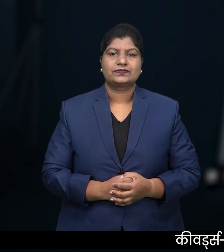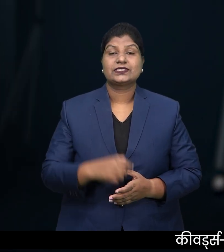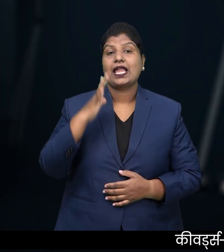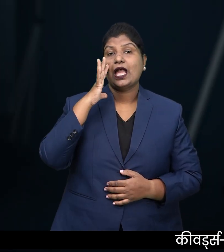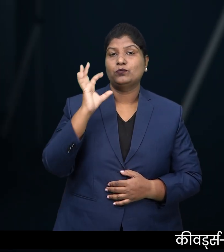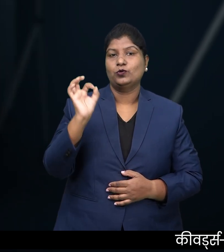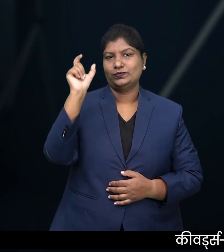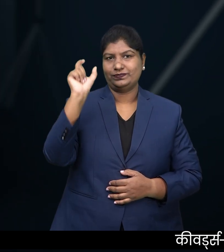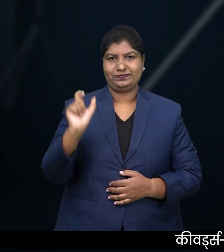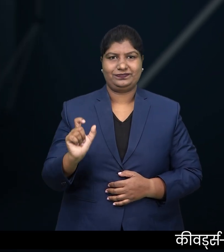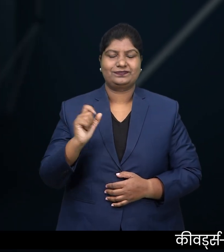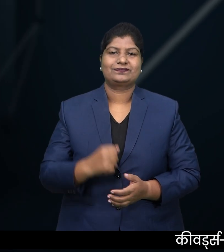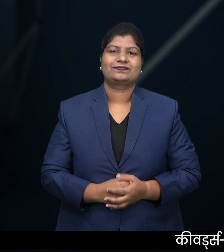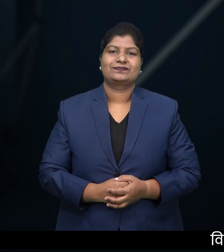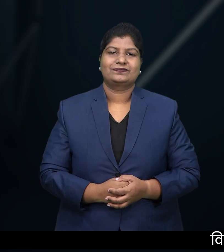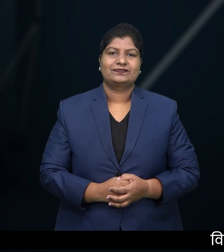अति महत्त्वाचे शब्द,